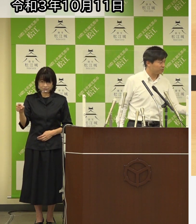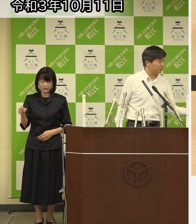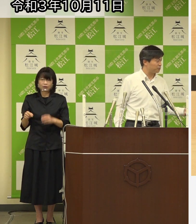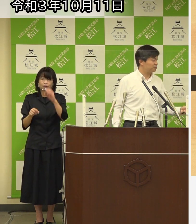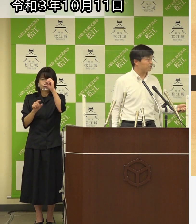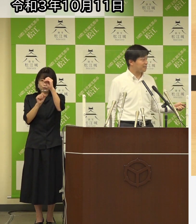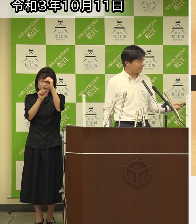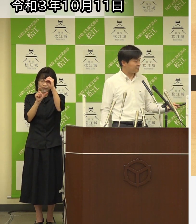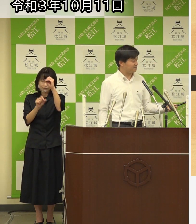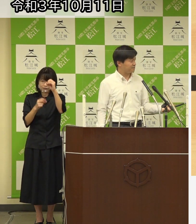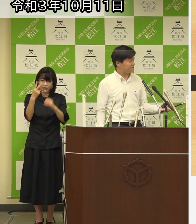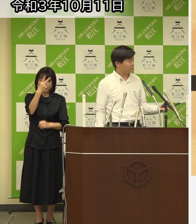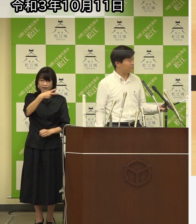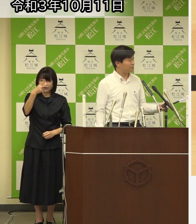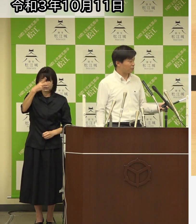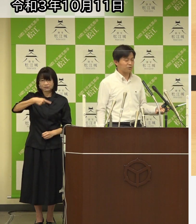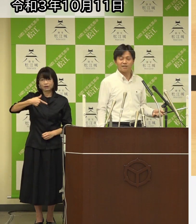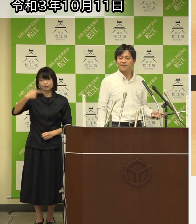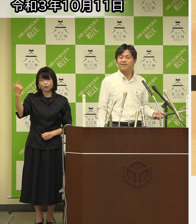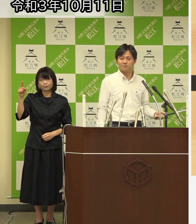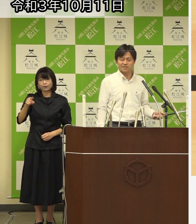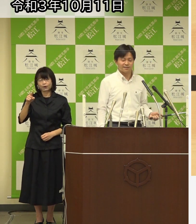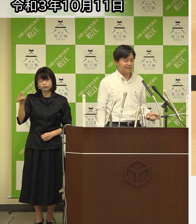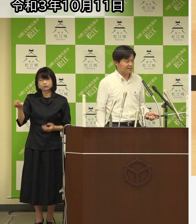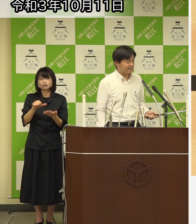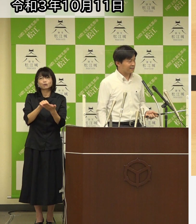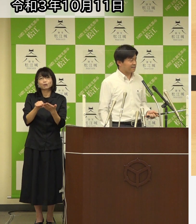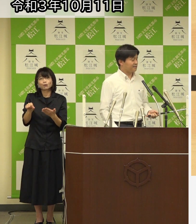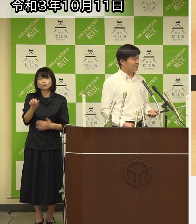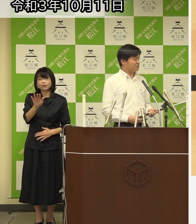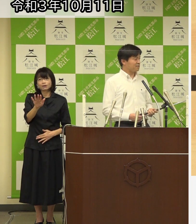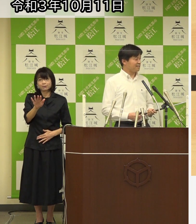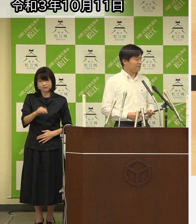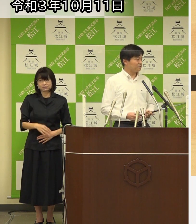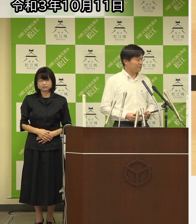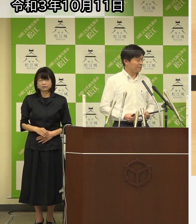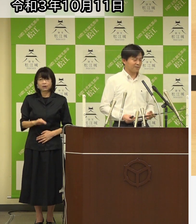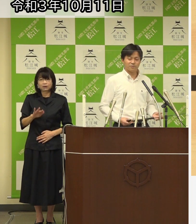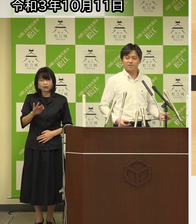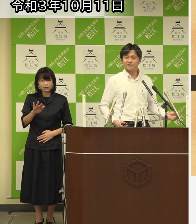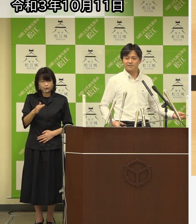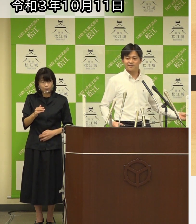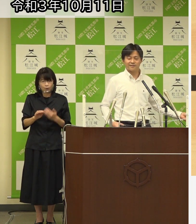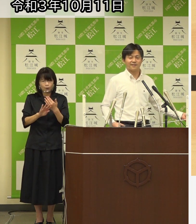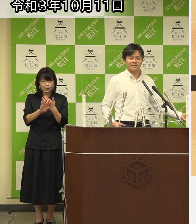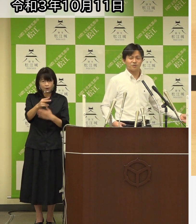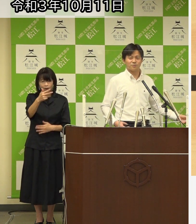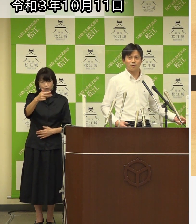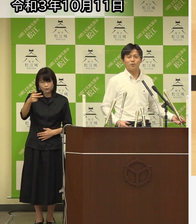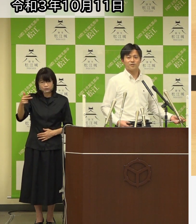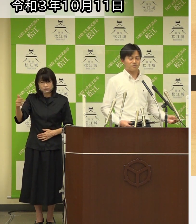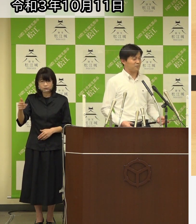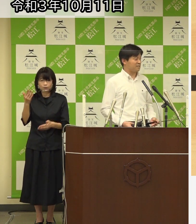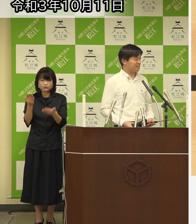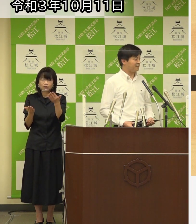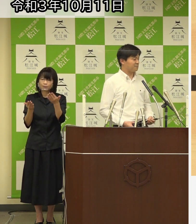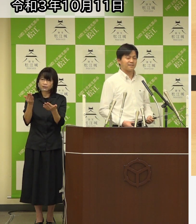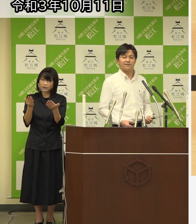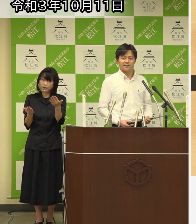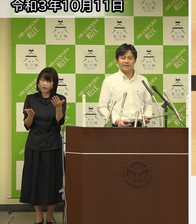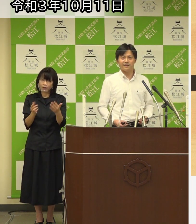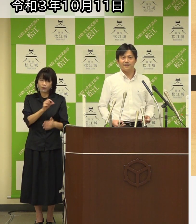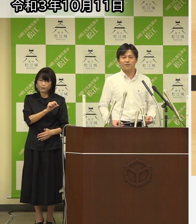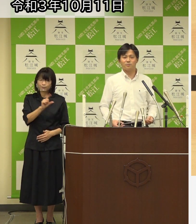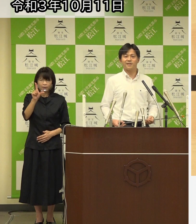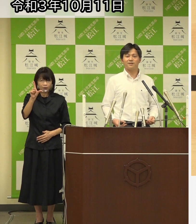人という数のフォローをしていただいてます。ただ近隣の自治体と比べたときにですね、必ずしも多い数字ではあり